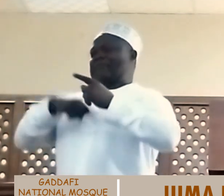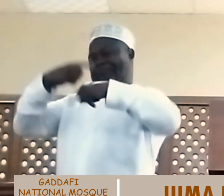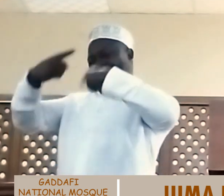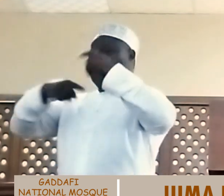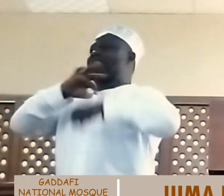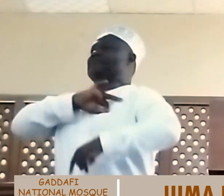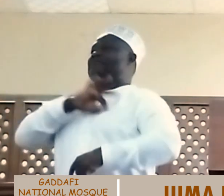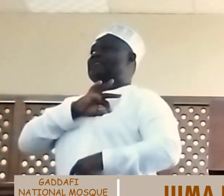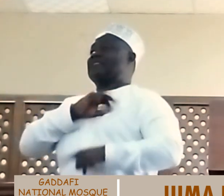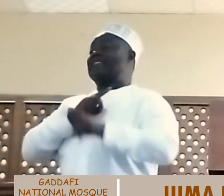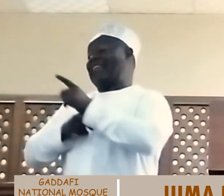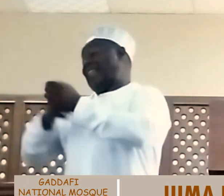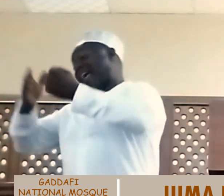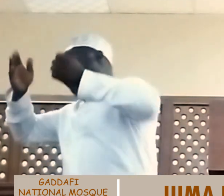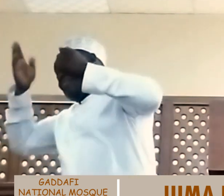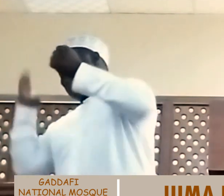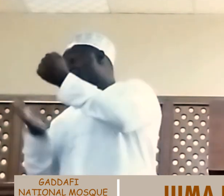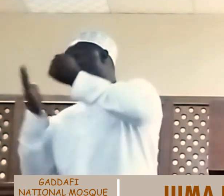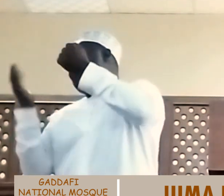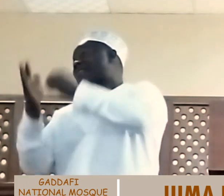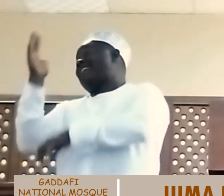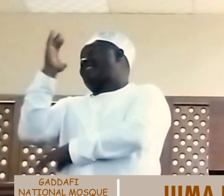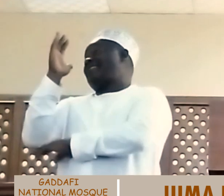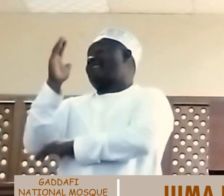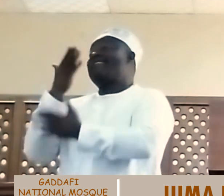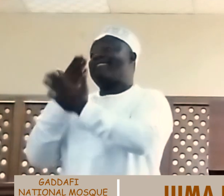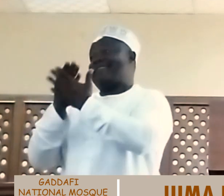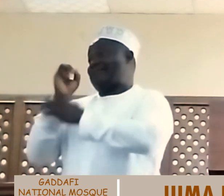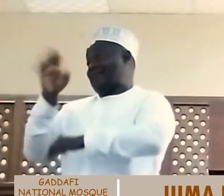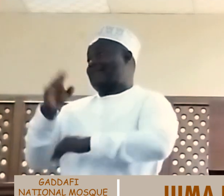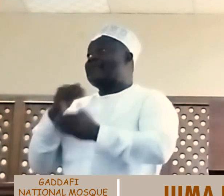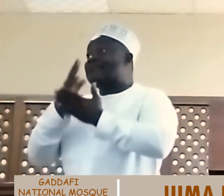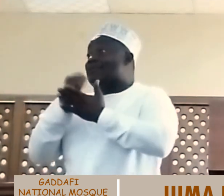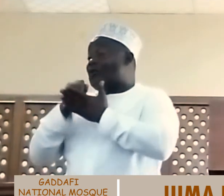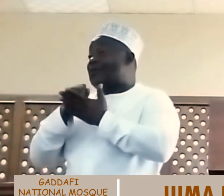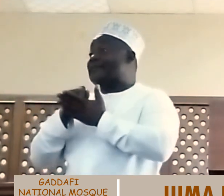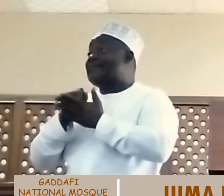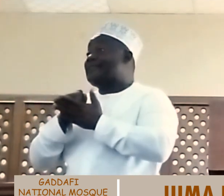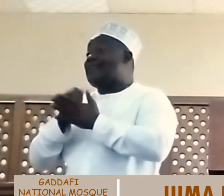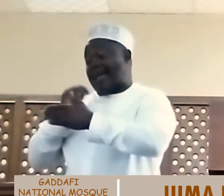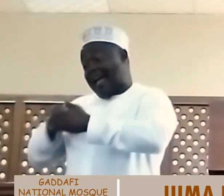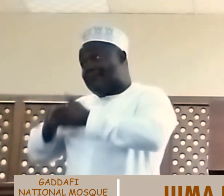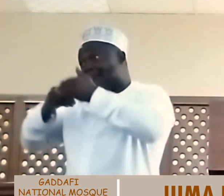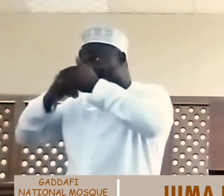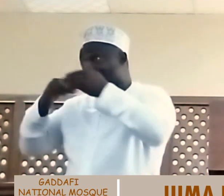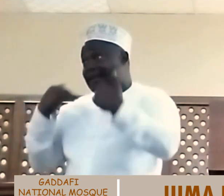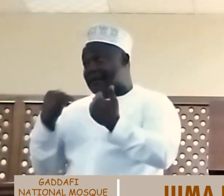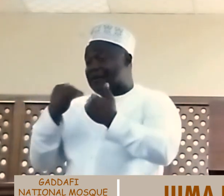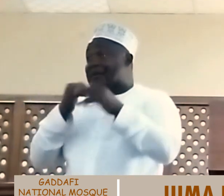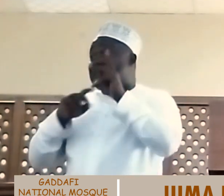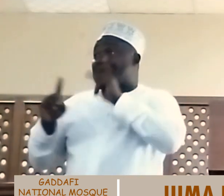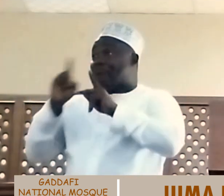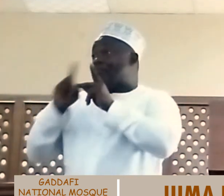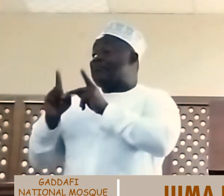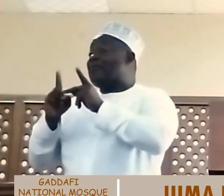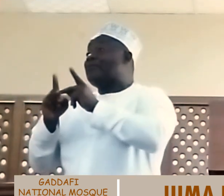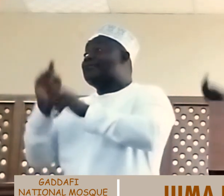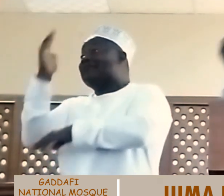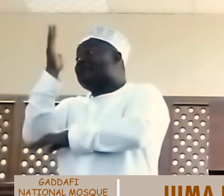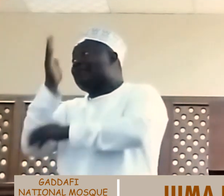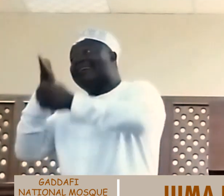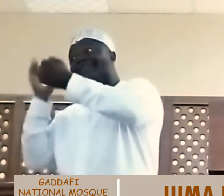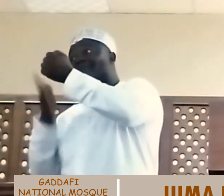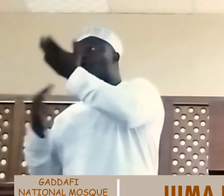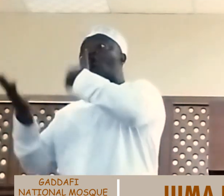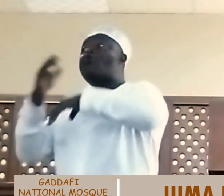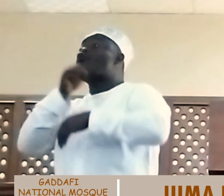okusinga ate okugitema obutemi, kubanga tuli ku mulembe ng'abantu batema emiti bakadde